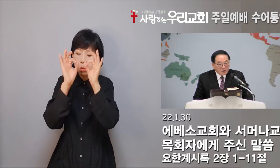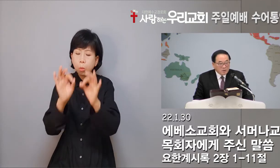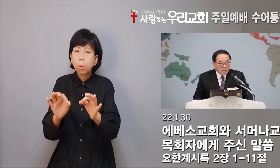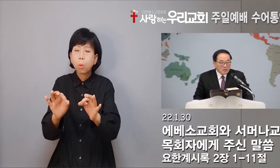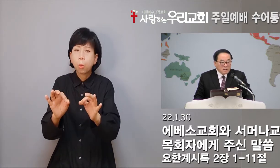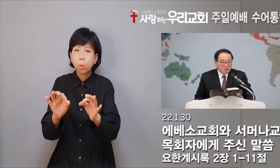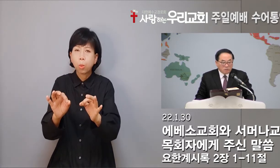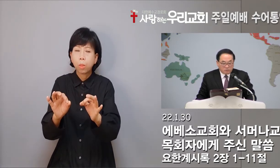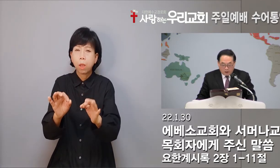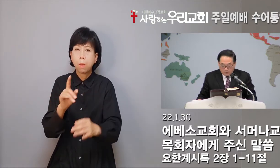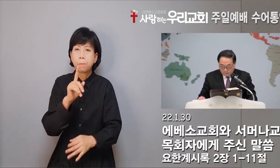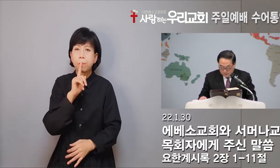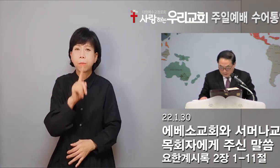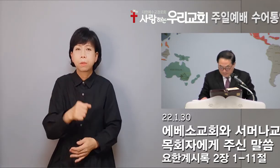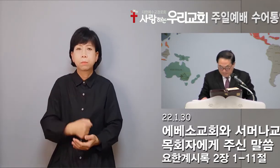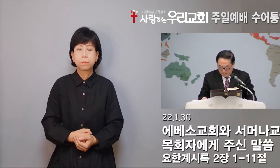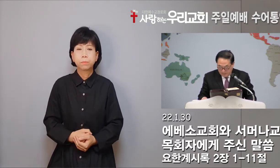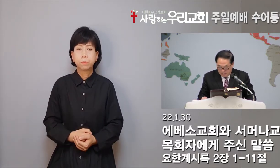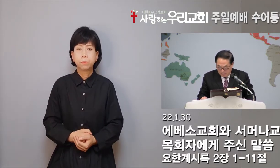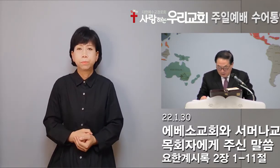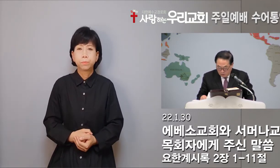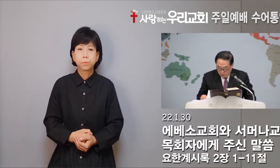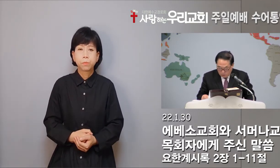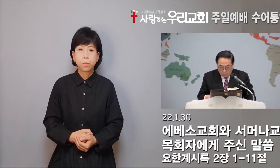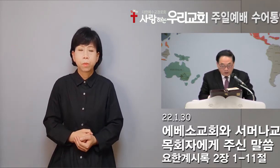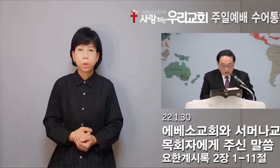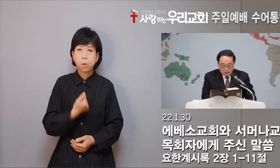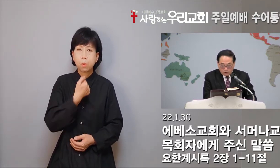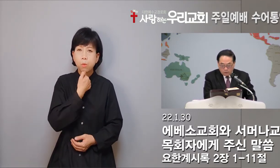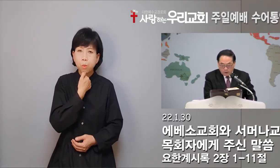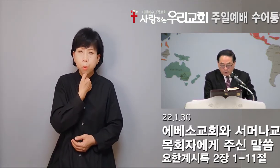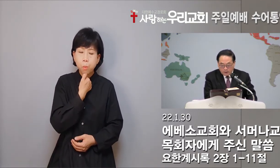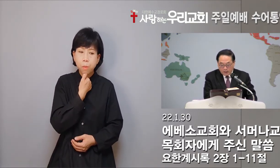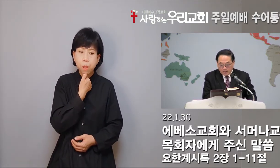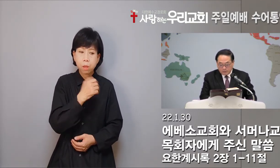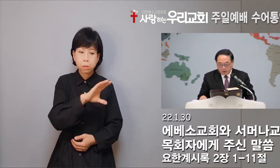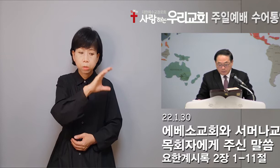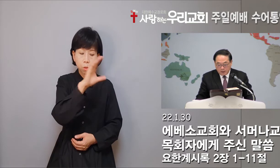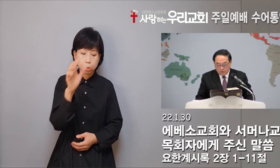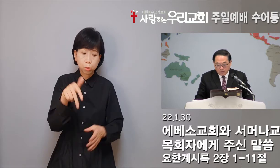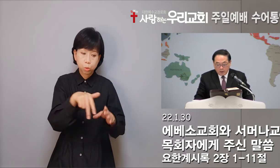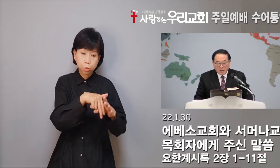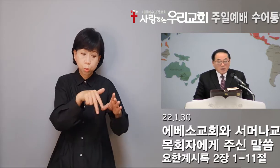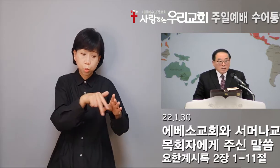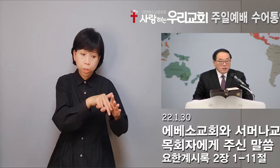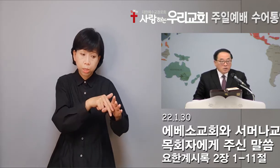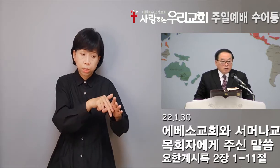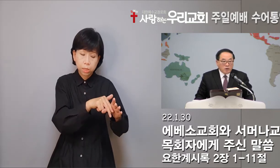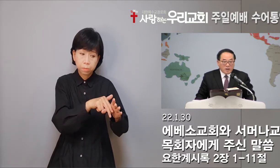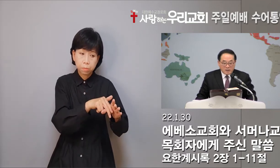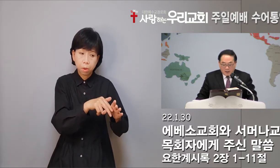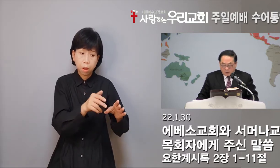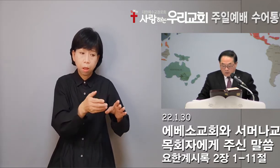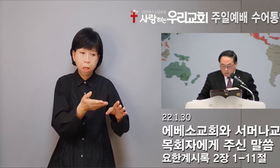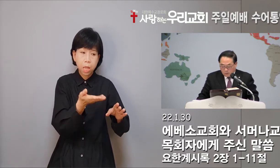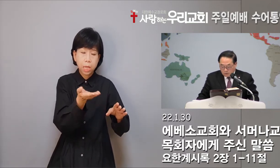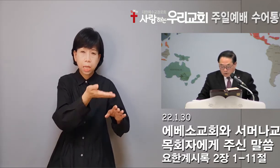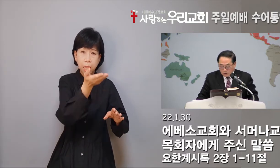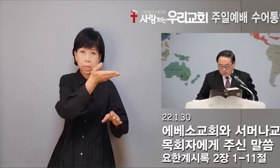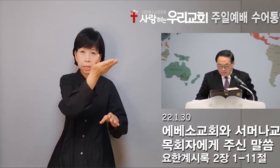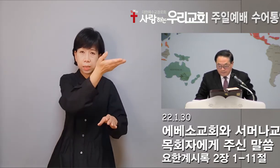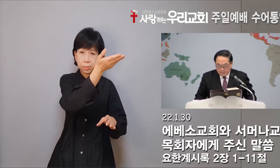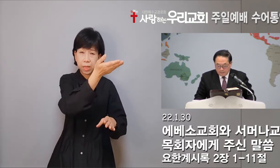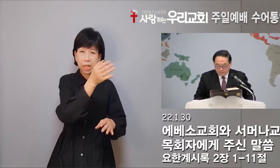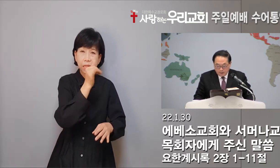중간 계급이라는 있을 수가 없습니다. 소위 로마 천주교회에서 계급 첫 태동의 징조에 해당한다고 볼